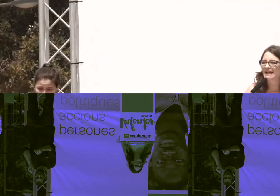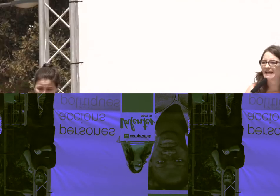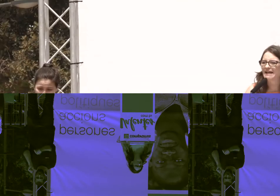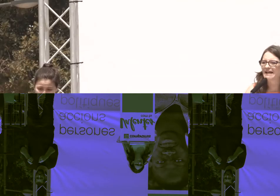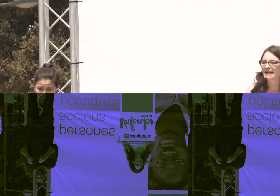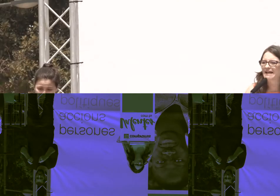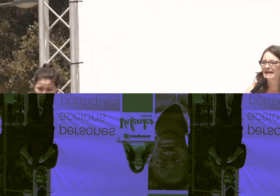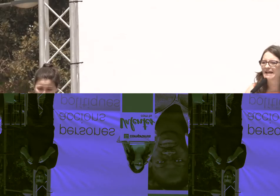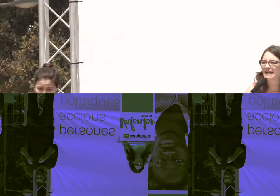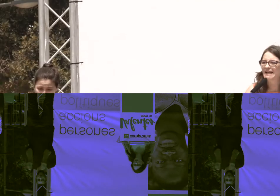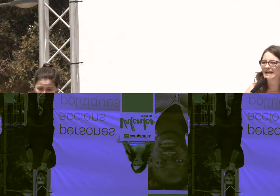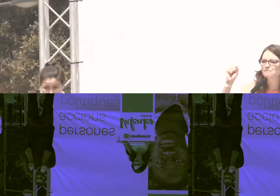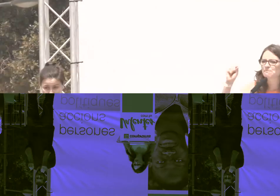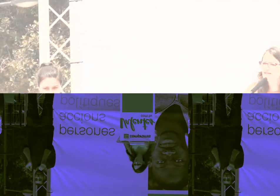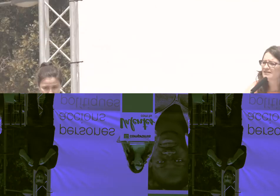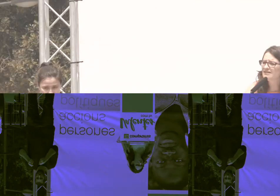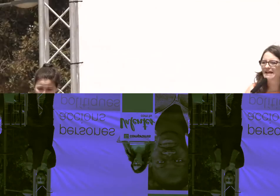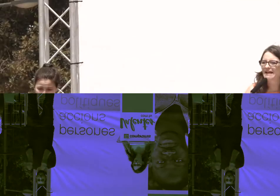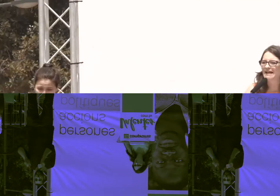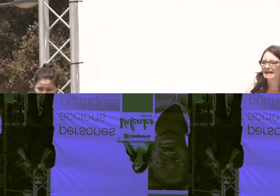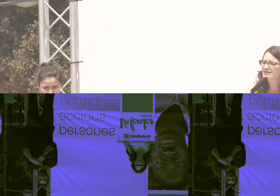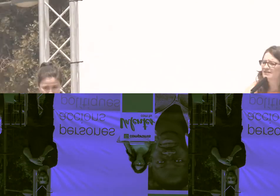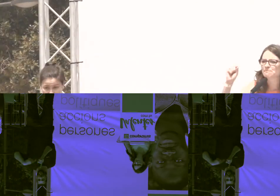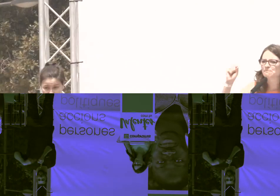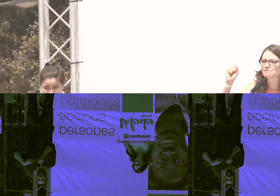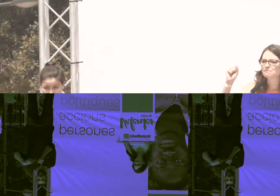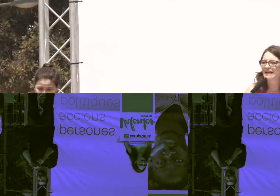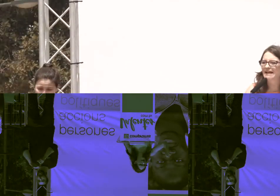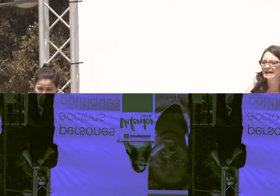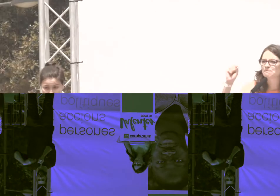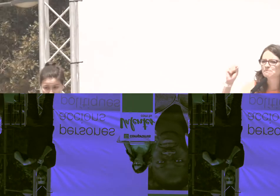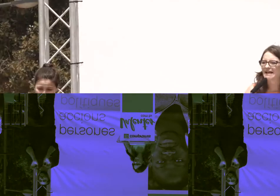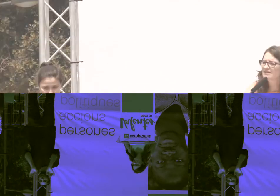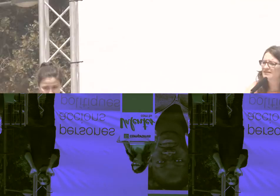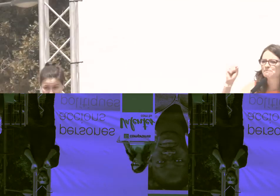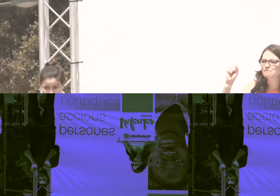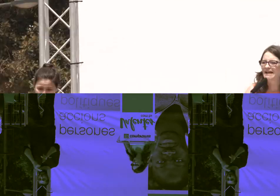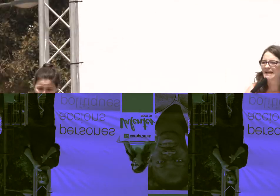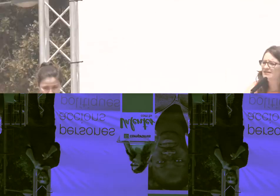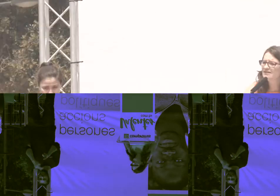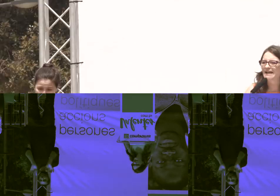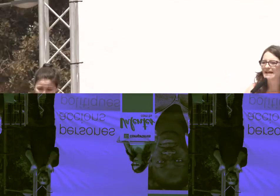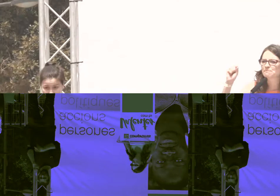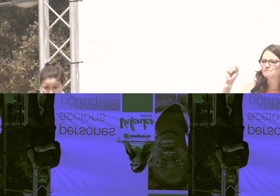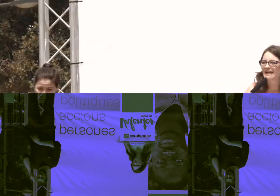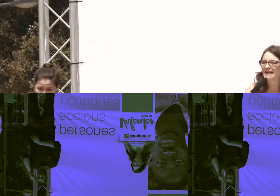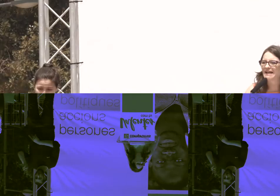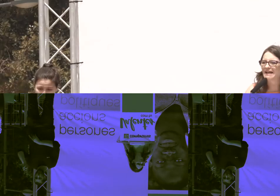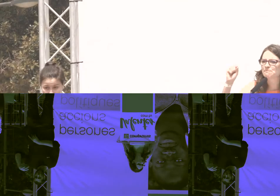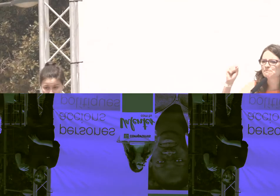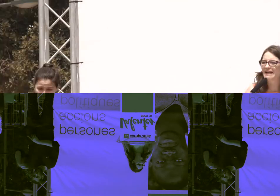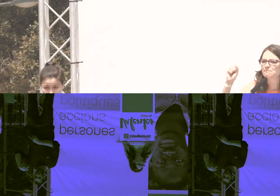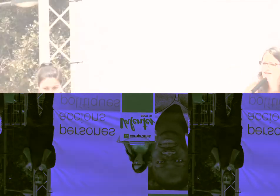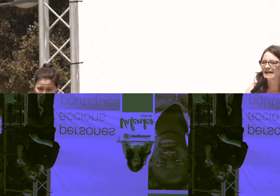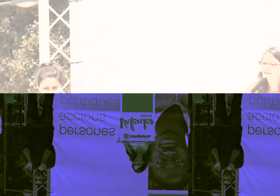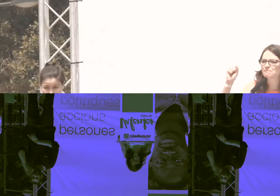ambiental, també de contaminació política i social. Recordeu Brugal, els residus s'utilitzaven per a la corrupció, no per a